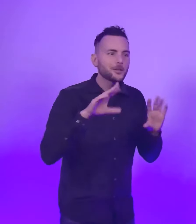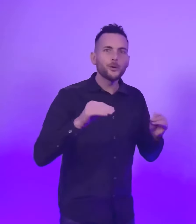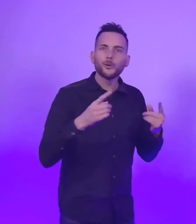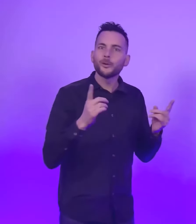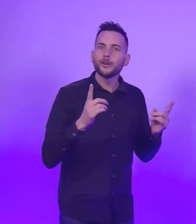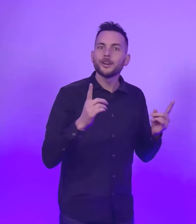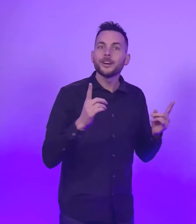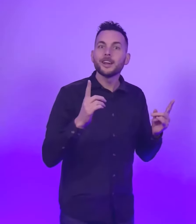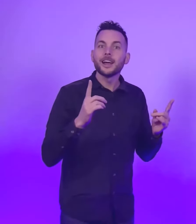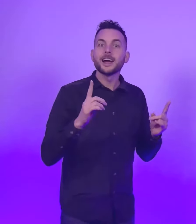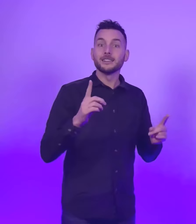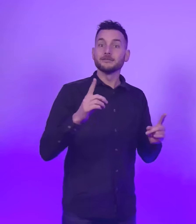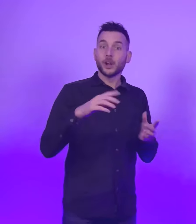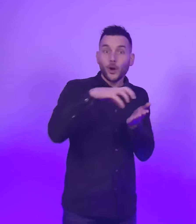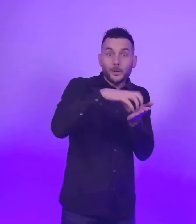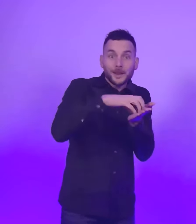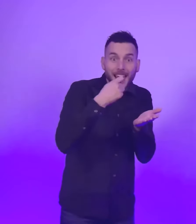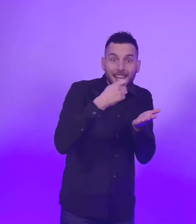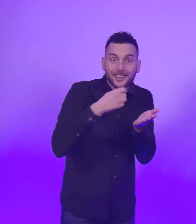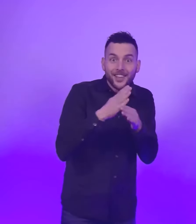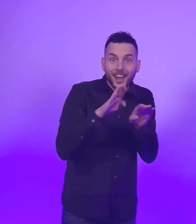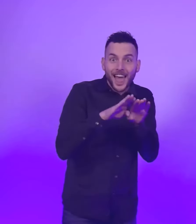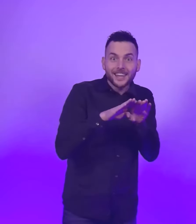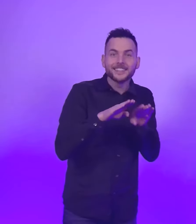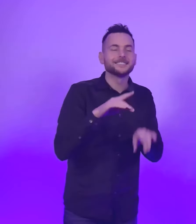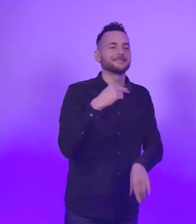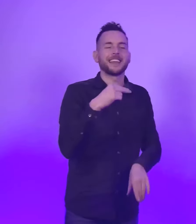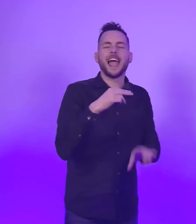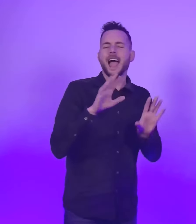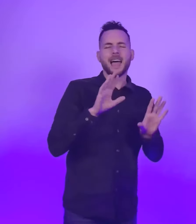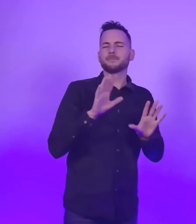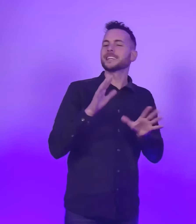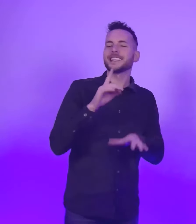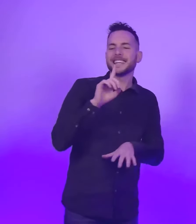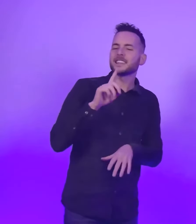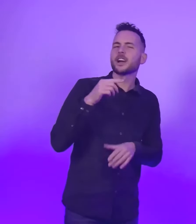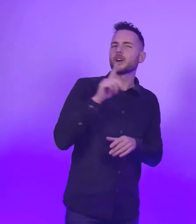jij tegelijk cupcakes eten? Nog niet, maar misschien gewoon even lekker naar kijken.